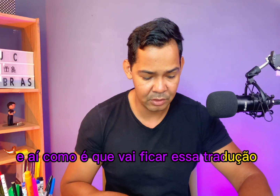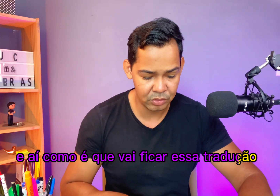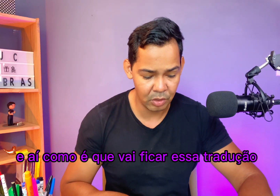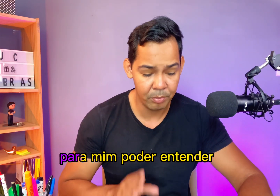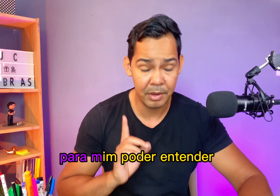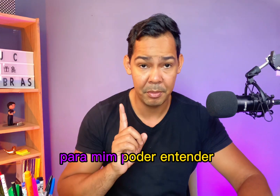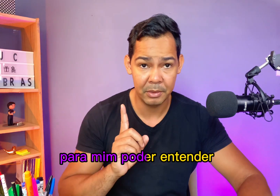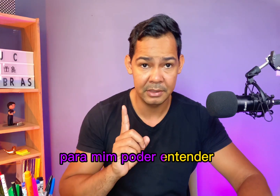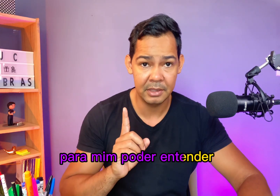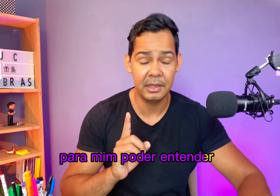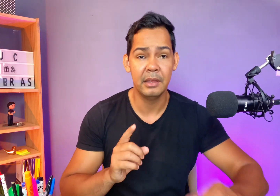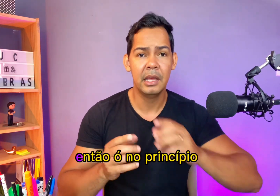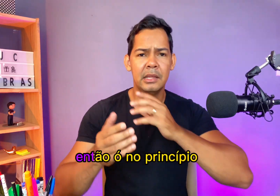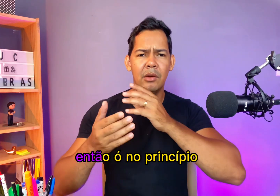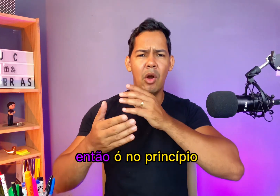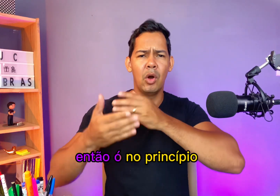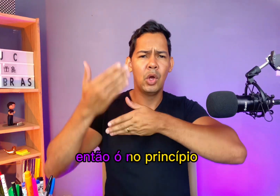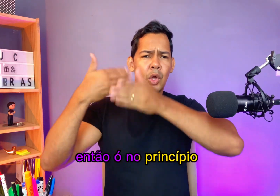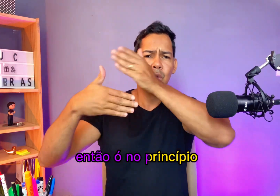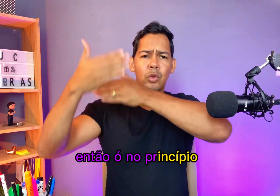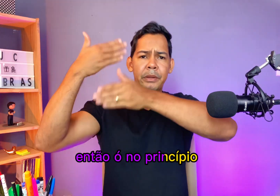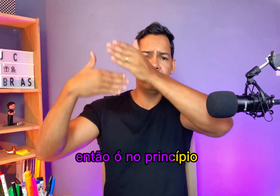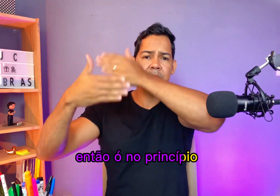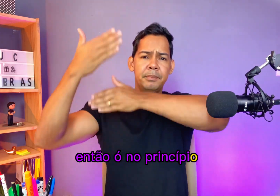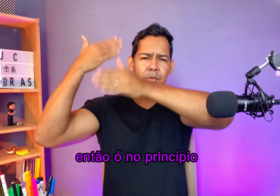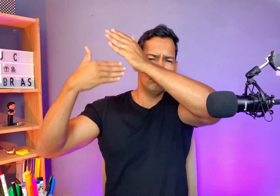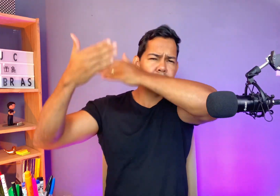tradução? Para mim poder entender. Então, ó, no princípio,